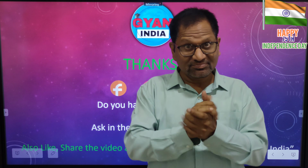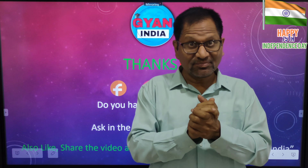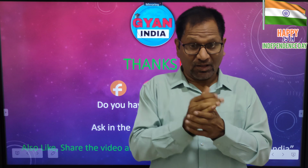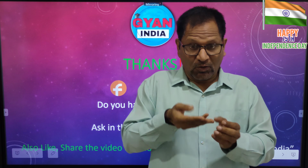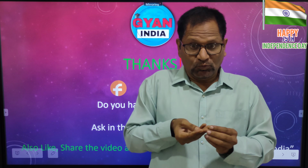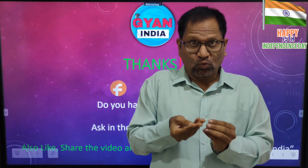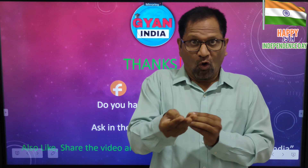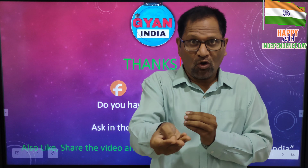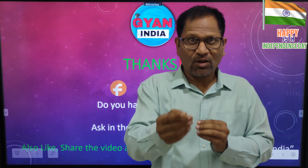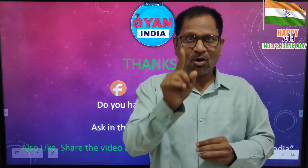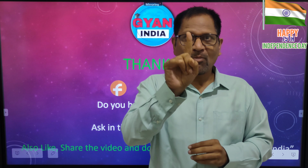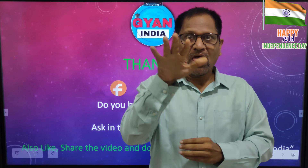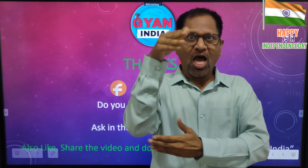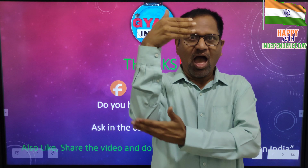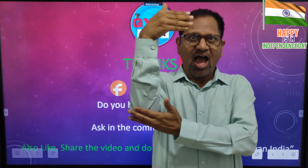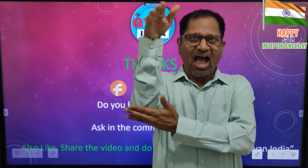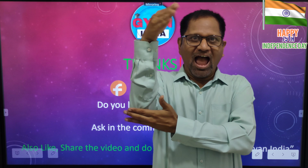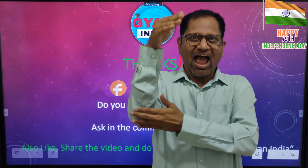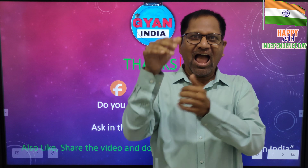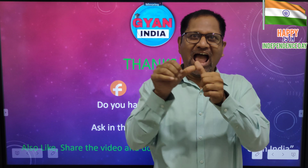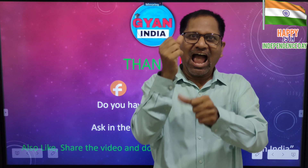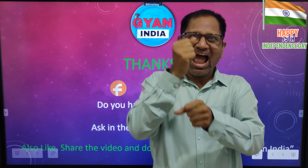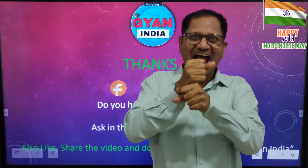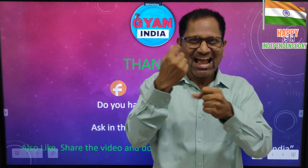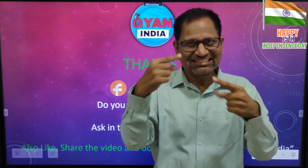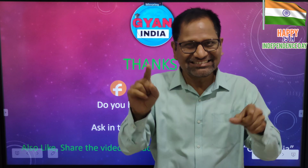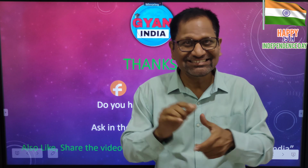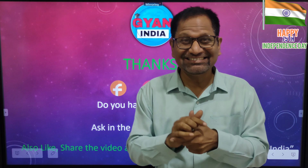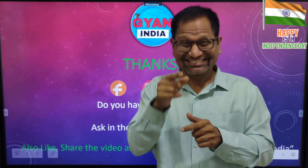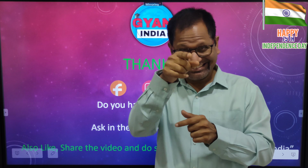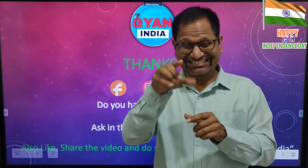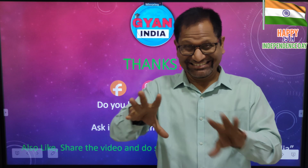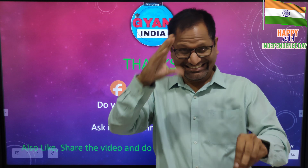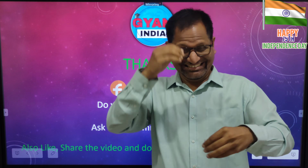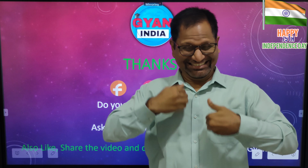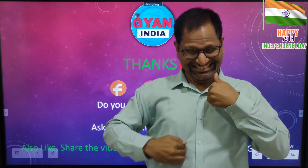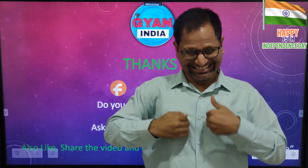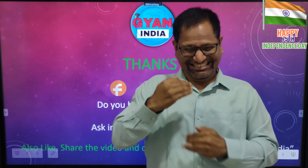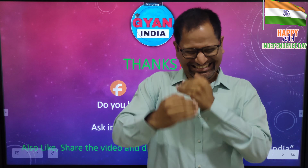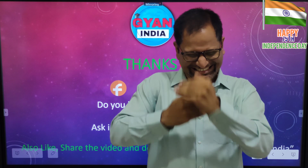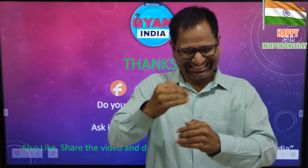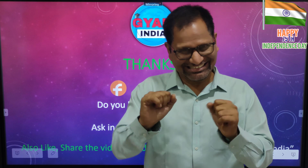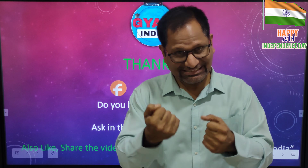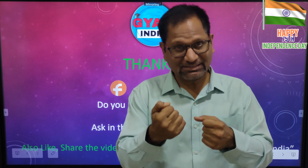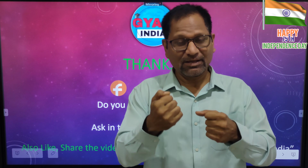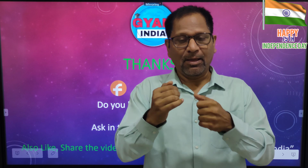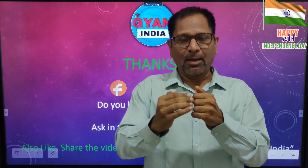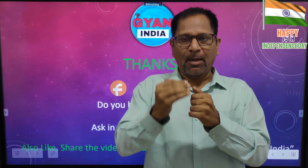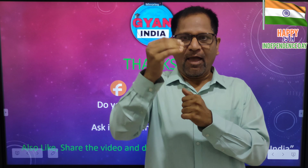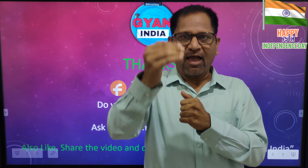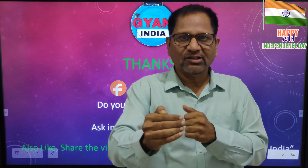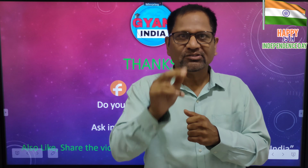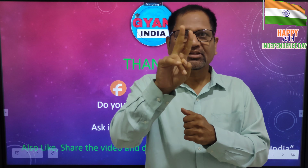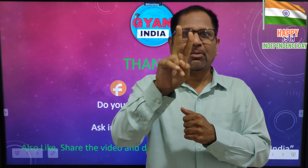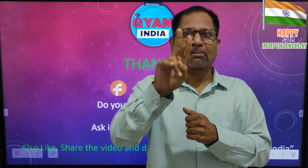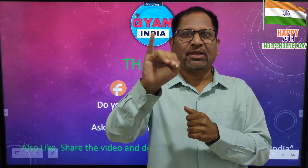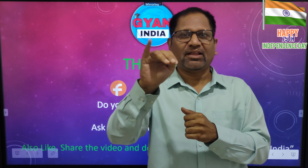आपकी क्वेरीज़ को भी पूरा कर सकें। और अब 15 अगस्त है आज, तो आज हम यही चाहेंगे कि देश के ज़्यादा से